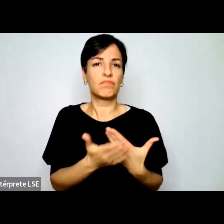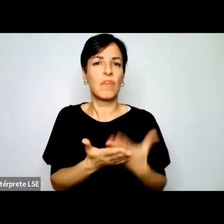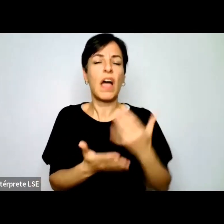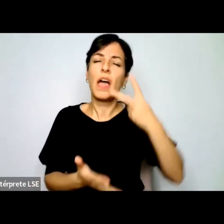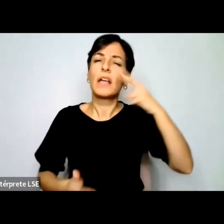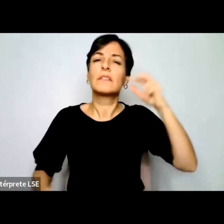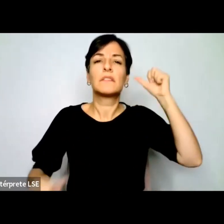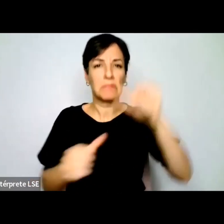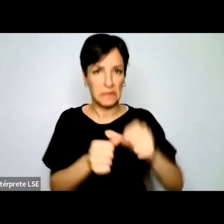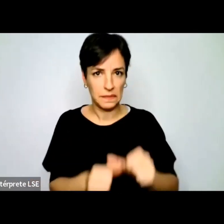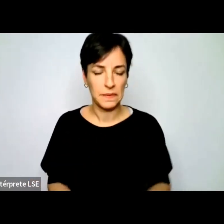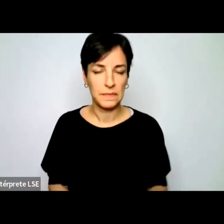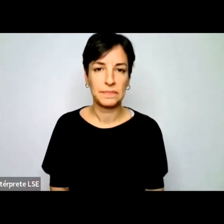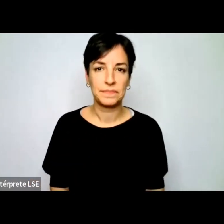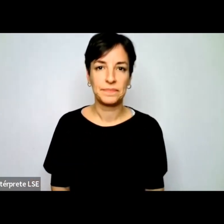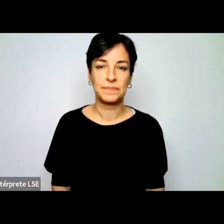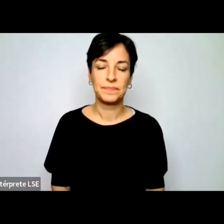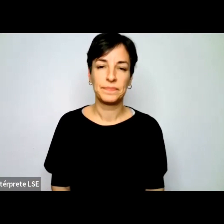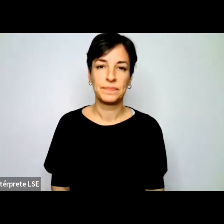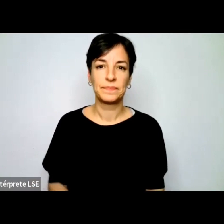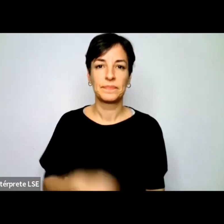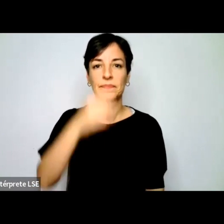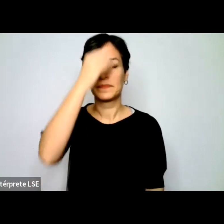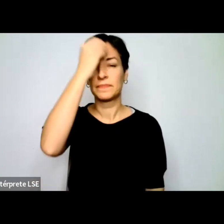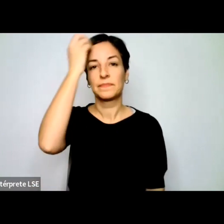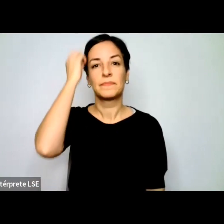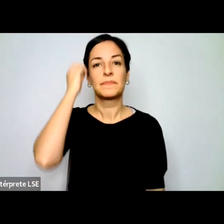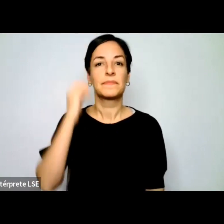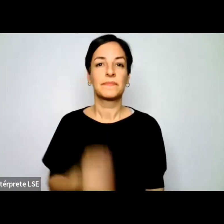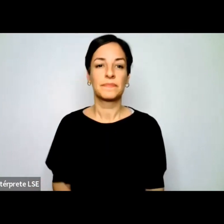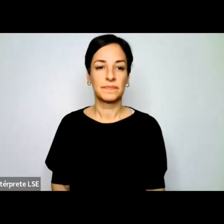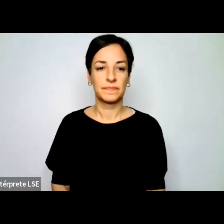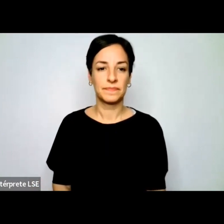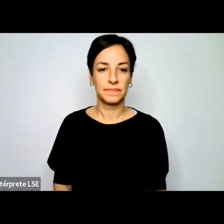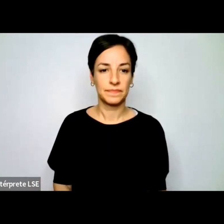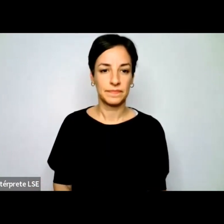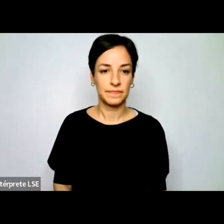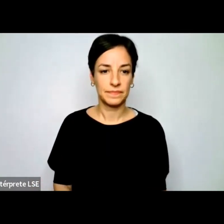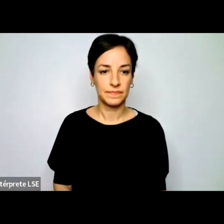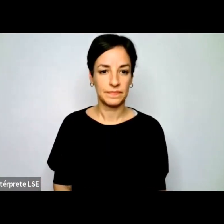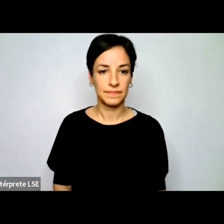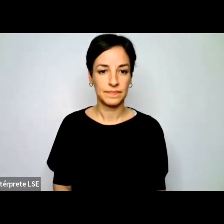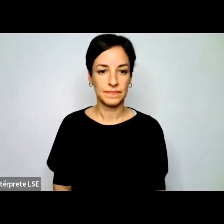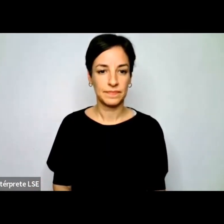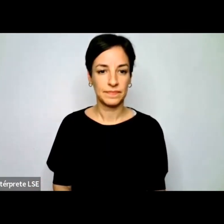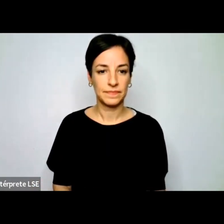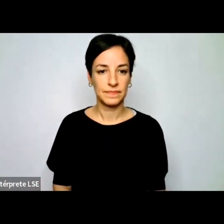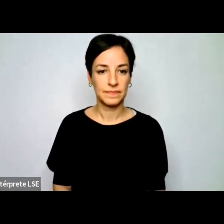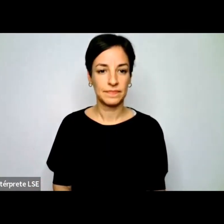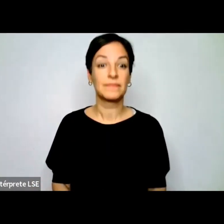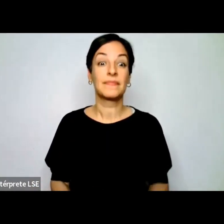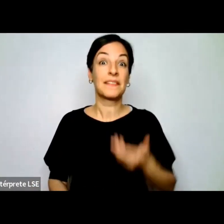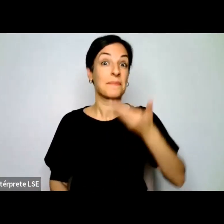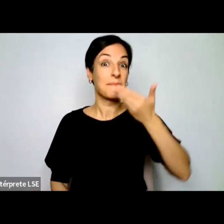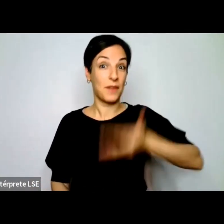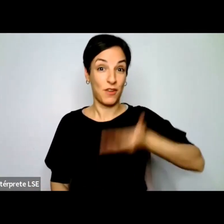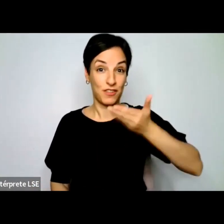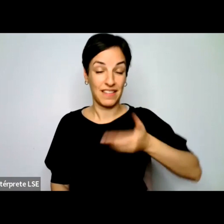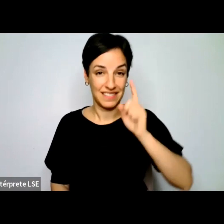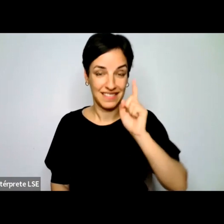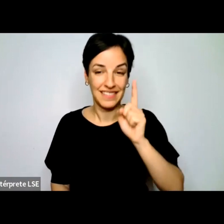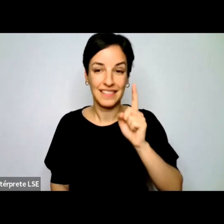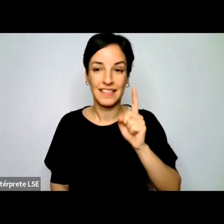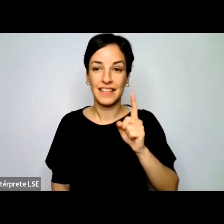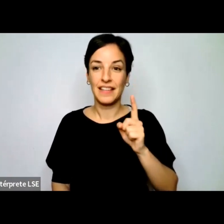experiencia. ¿Qué va a ocurrir durante la...? Bueno, también importante, sí, puede ser